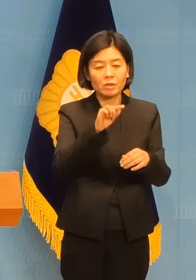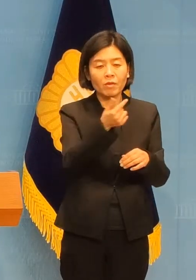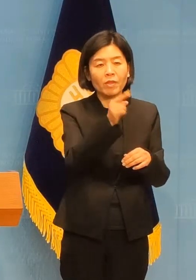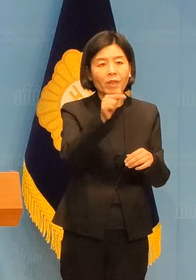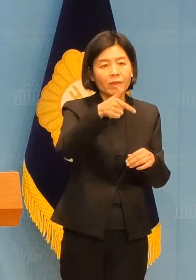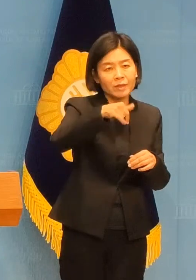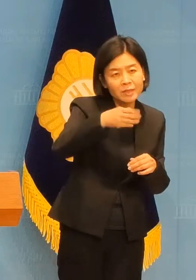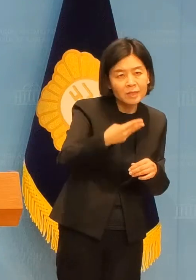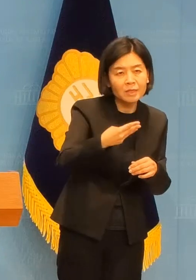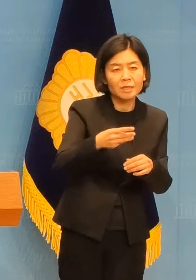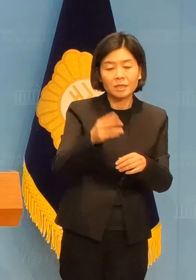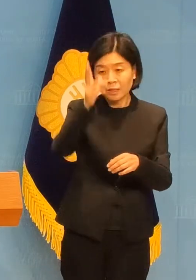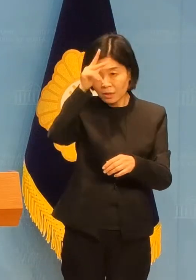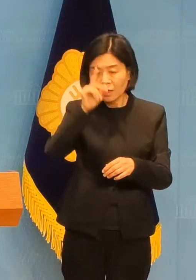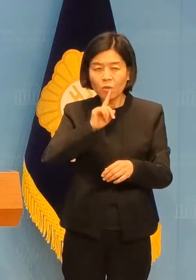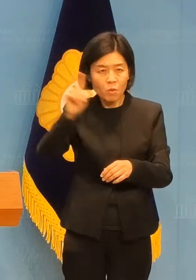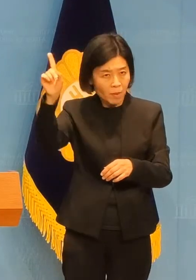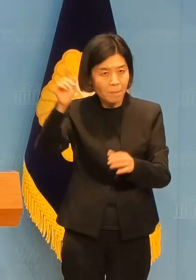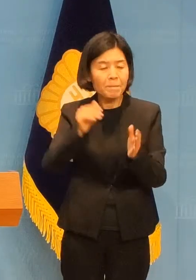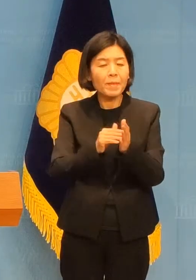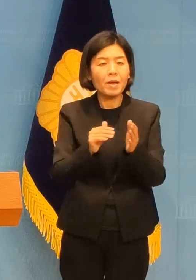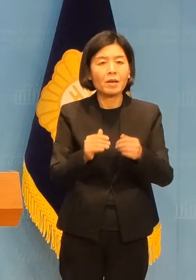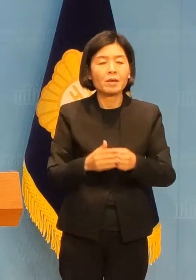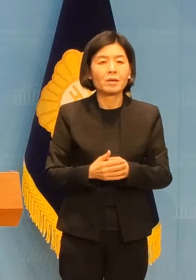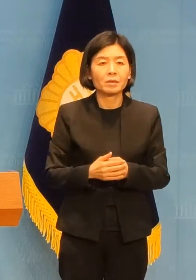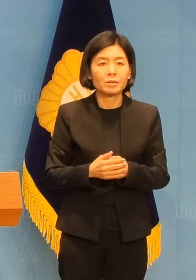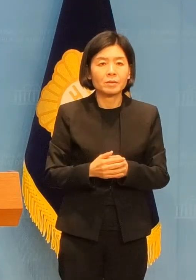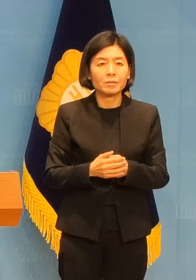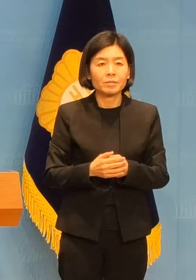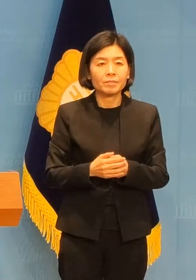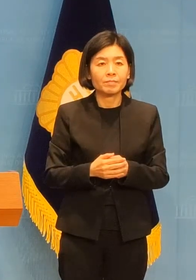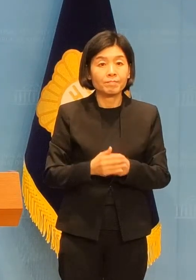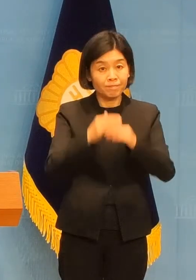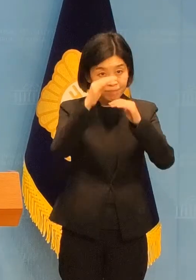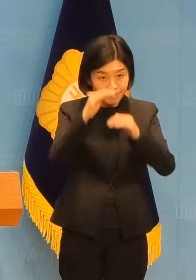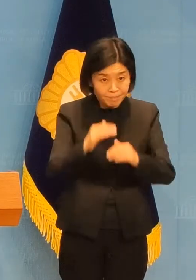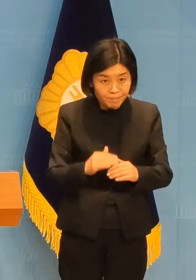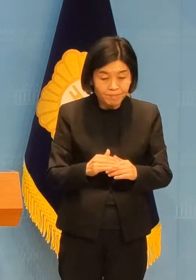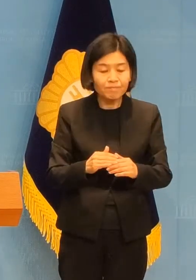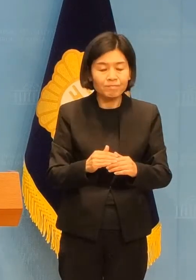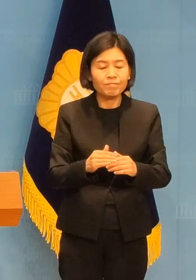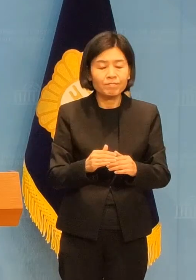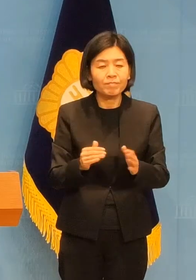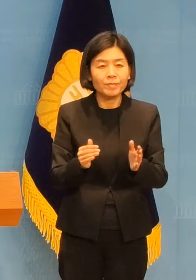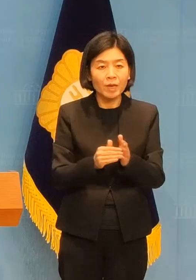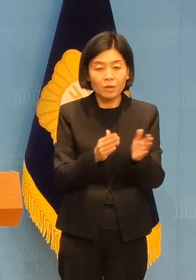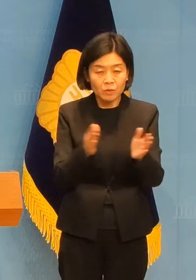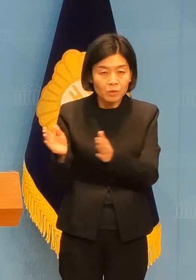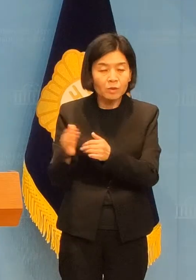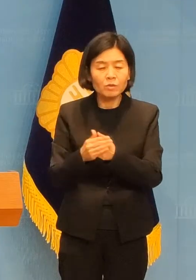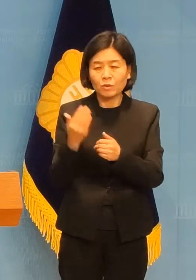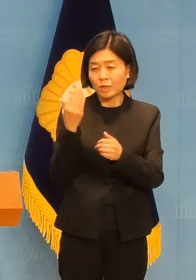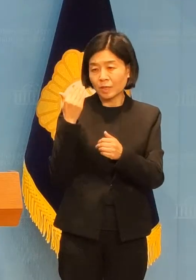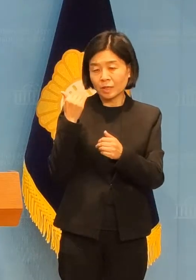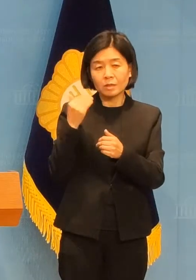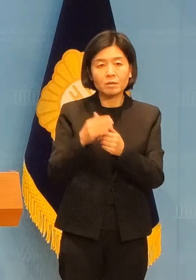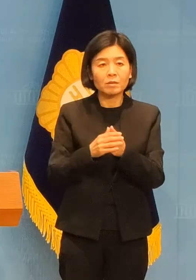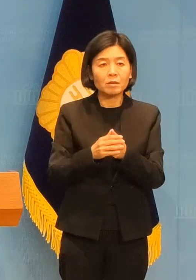고발 조치했음을 보고드립니다. 이상으로 대응 보고 말씀드렸고요. 최근 확인되지 않은